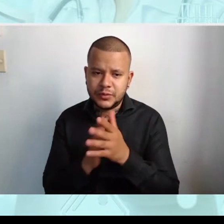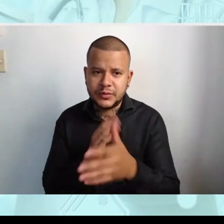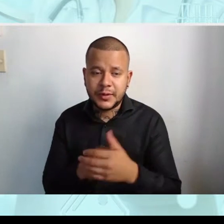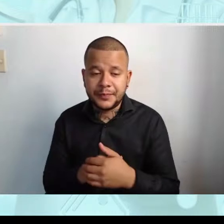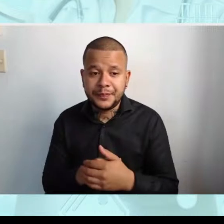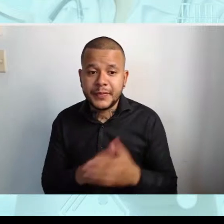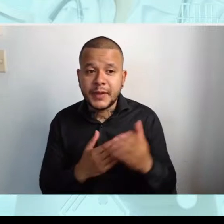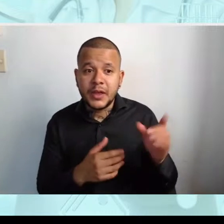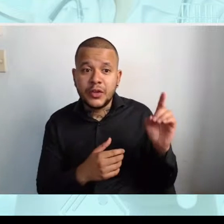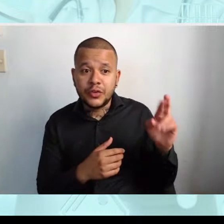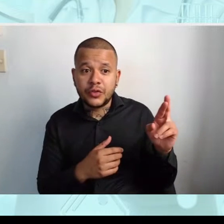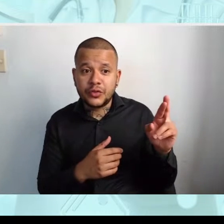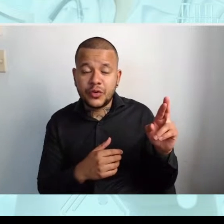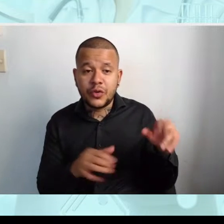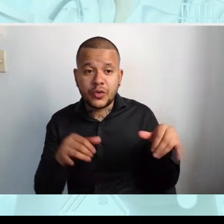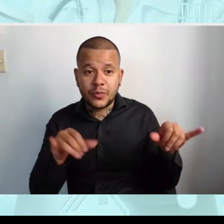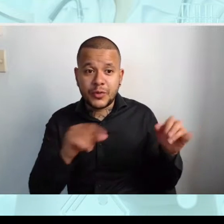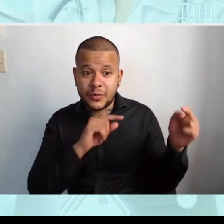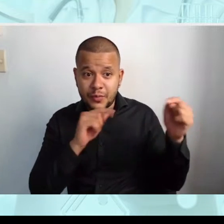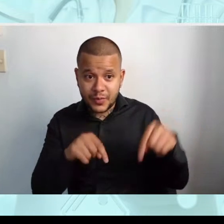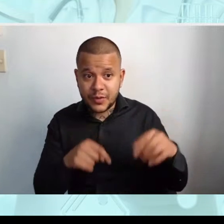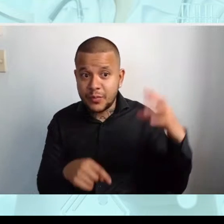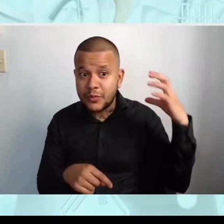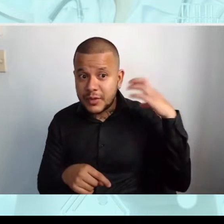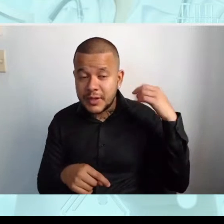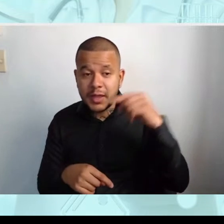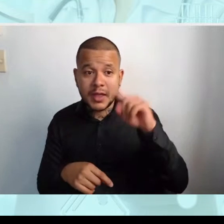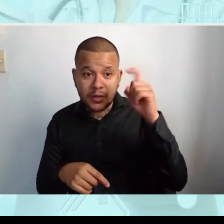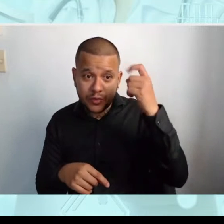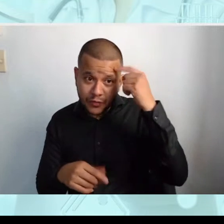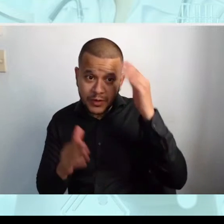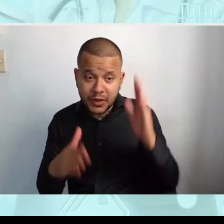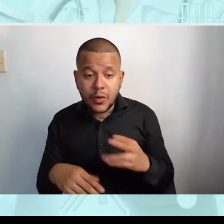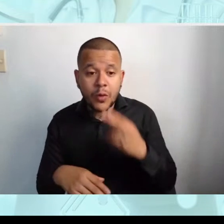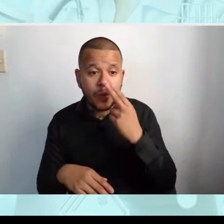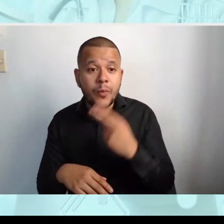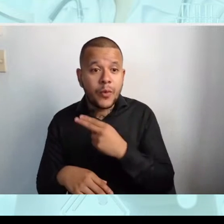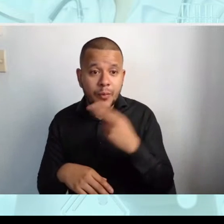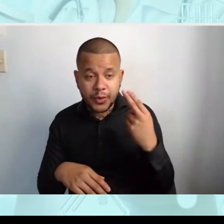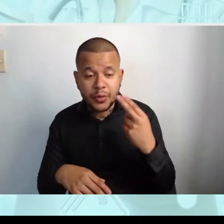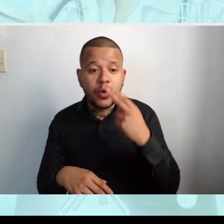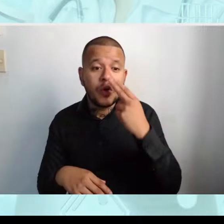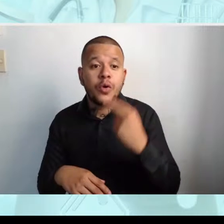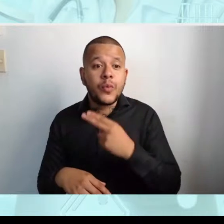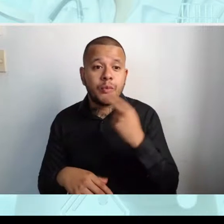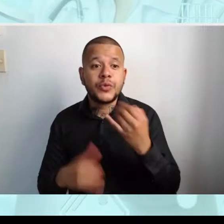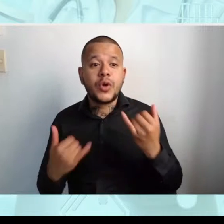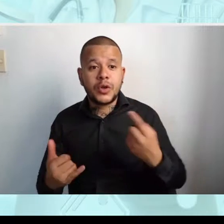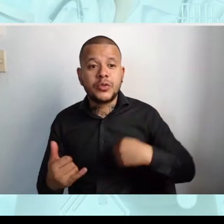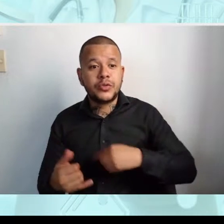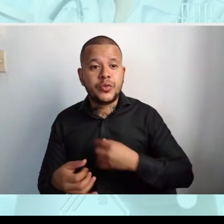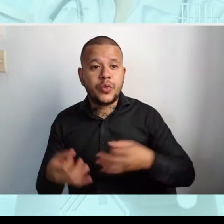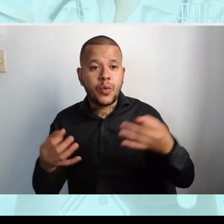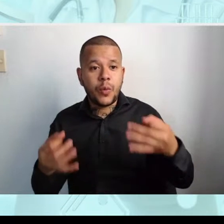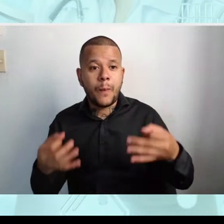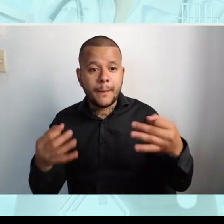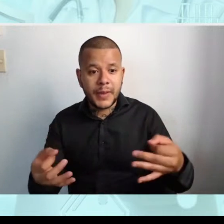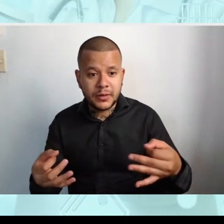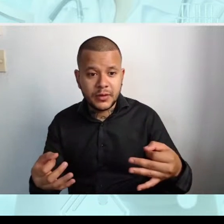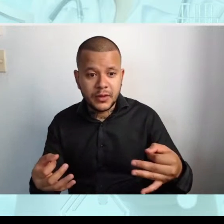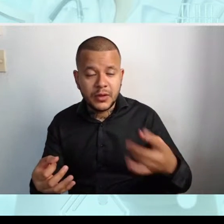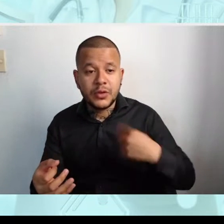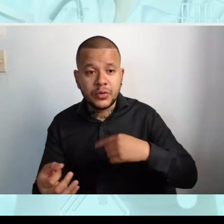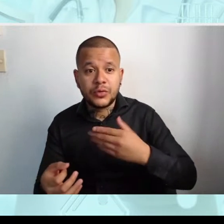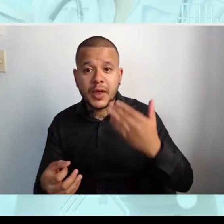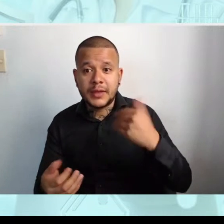doctor Kolbatowski aquí a Montería, el gobernador se hizo un compromiso. Y es un compromiso que estamos hoy cumpliendo. Estamos hoy dándole valor a la palabra